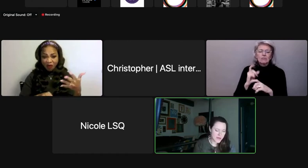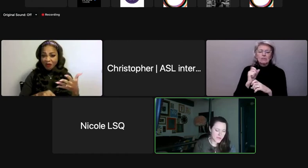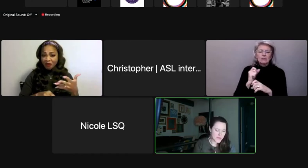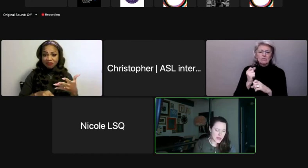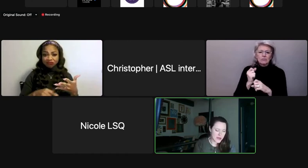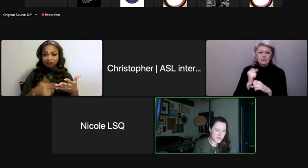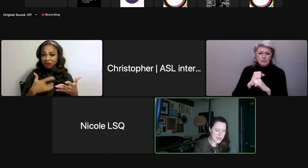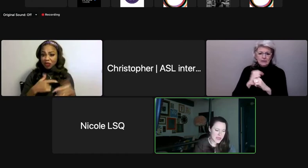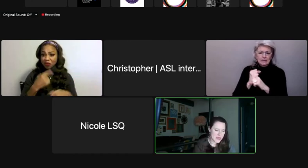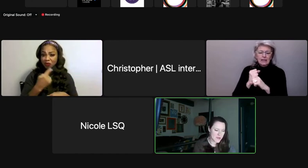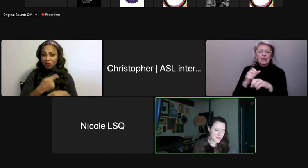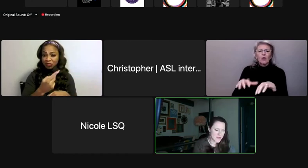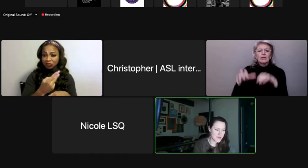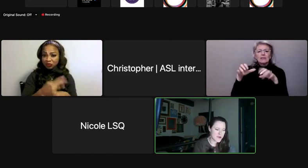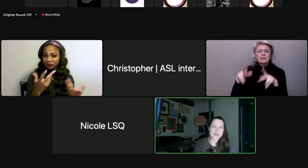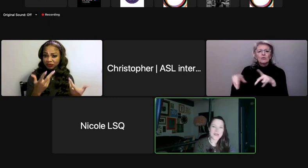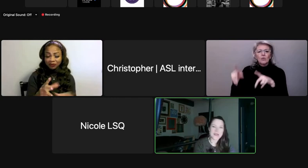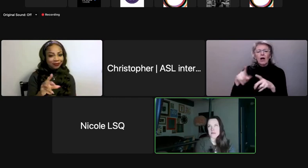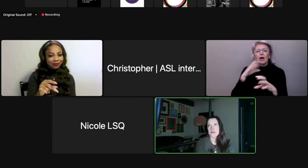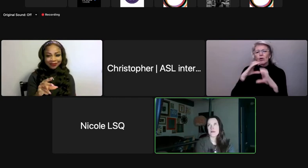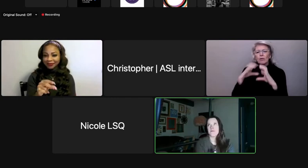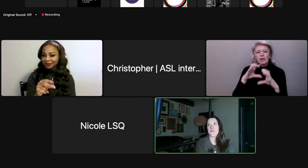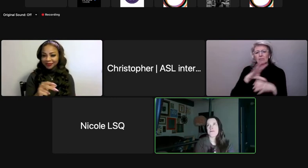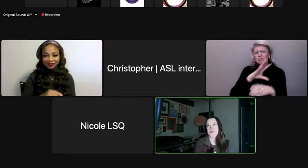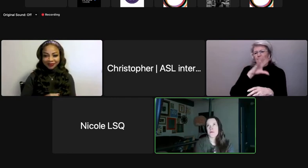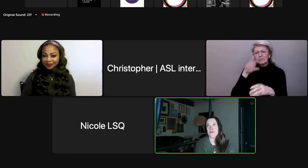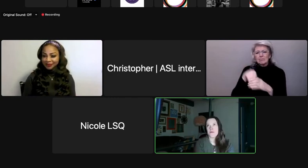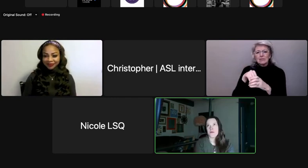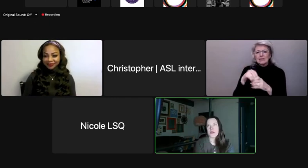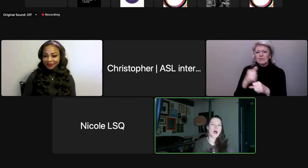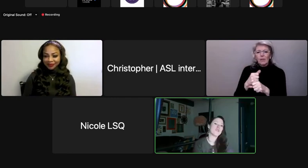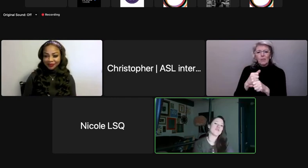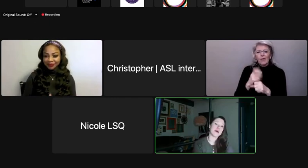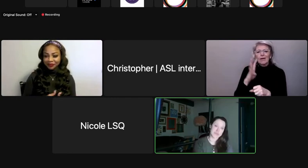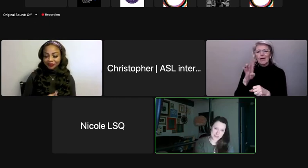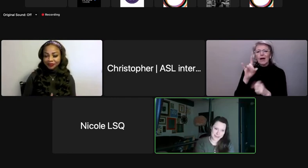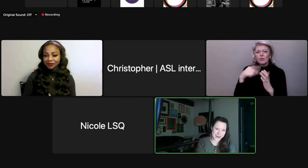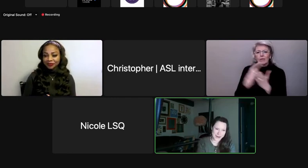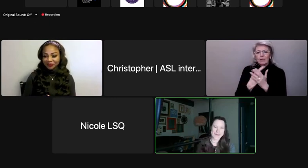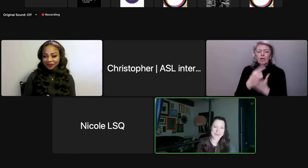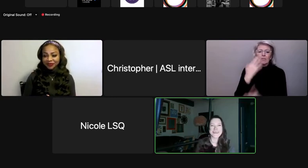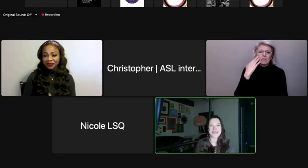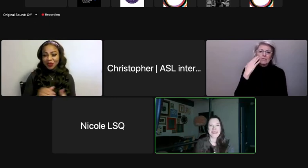'auditoire il y les communications puis tout ça ça se fait pas en 48 heures on le sait